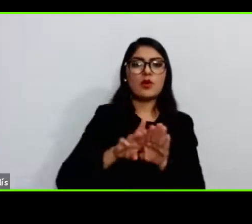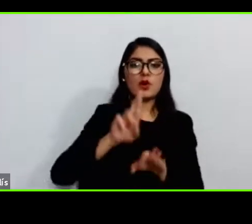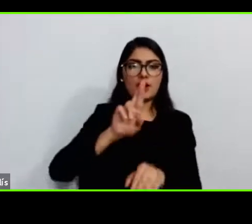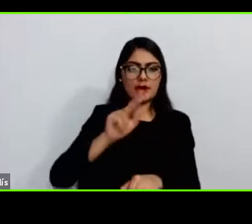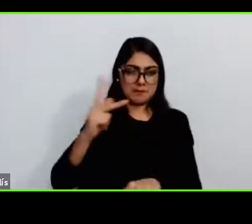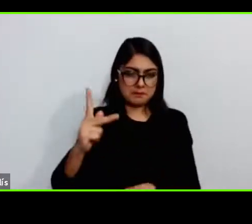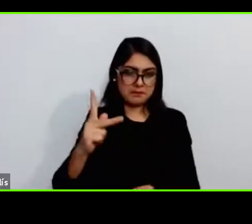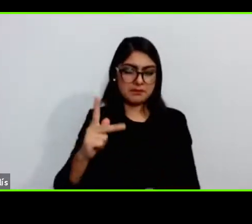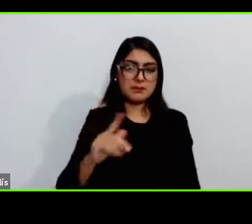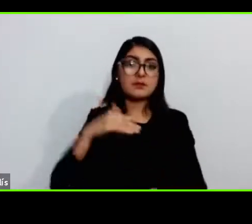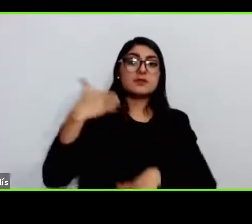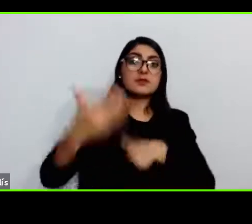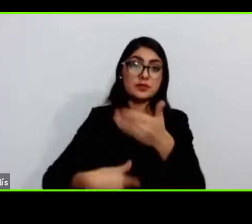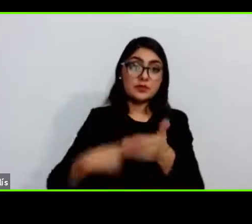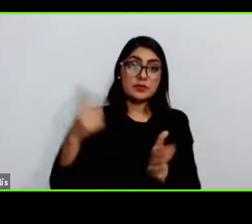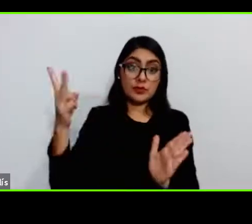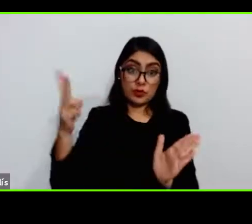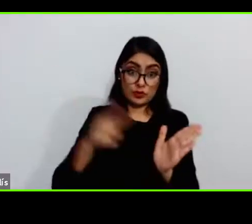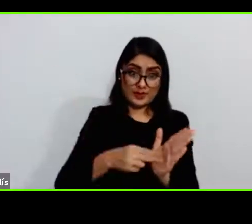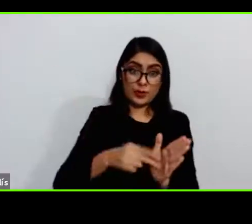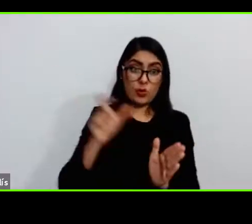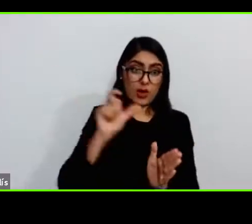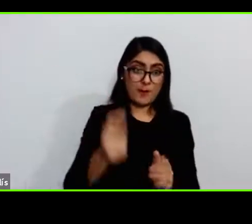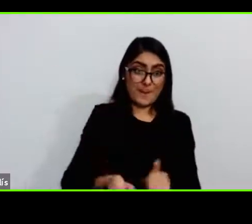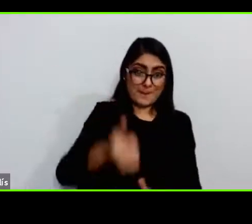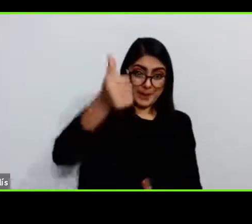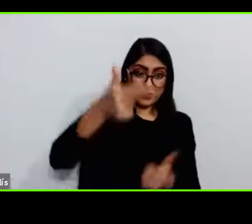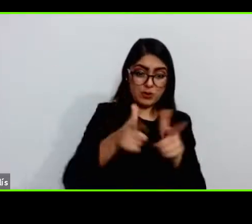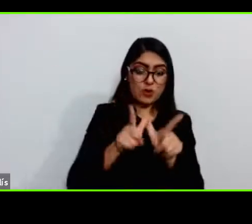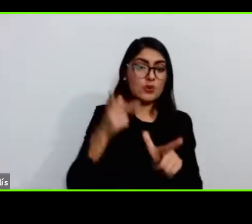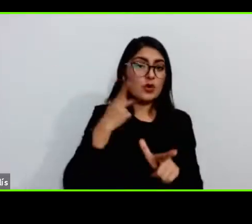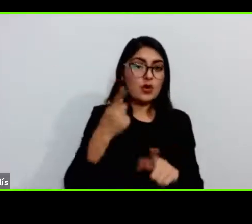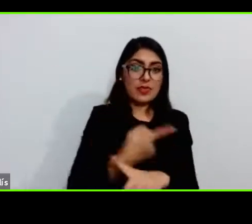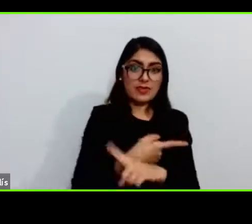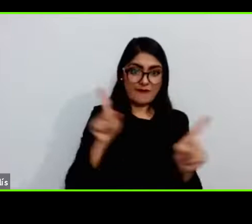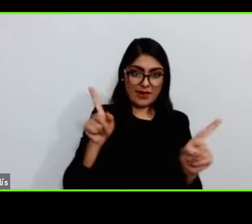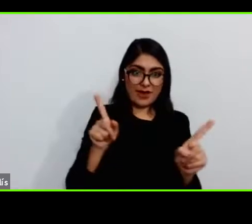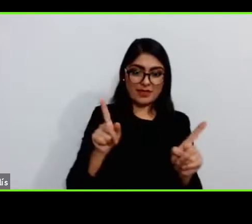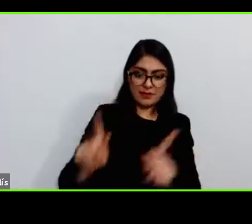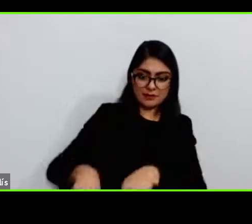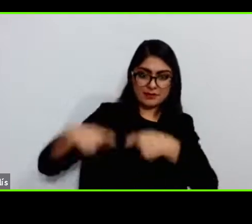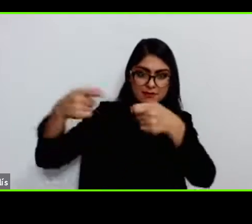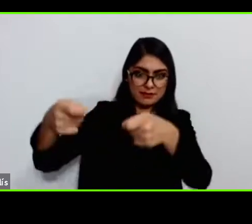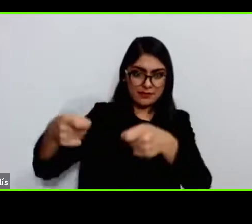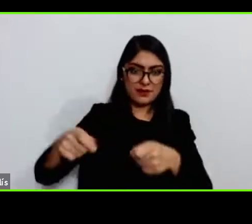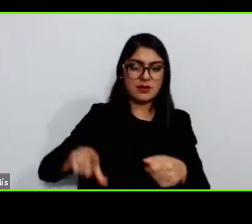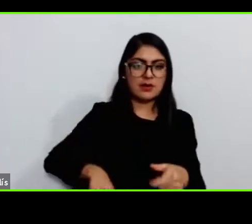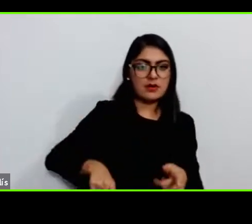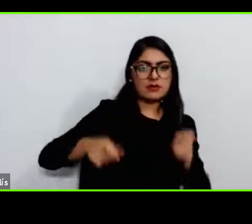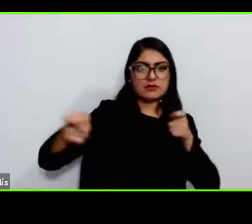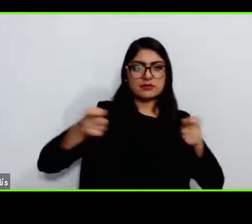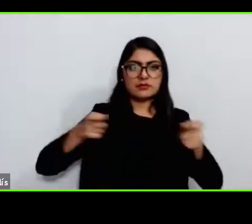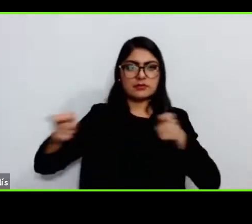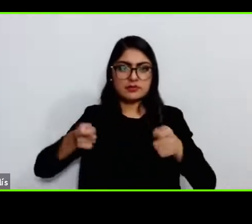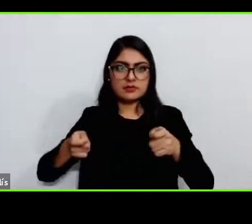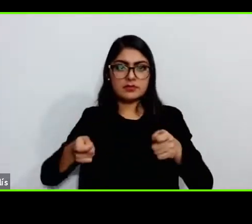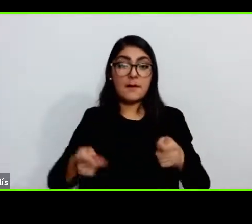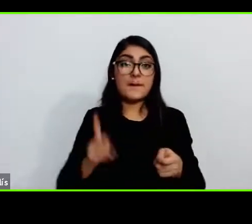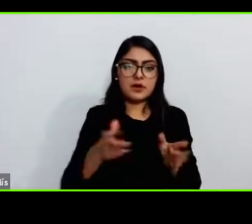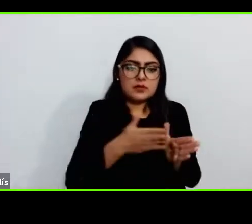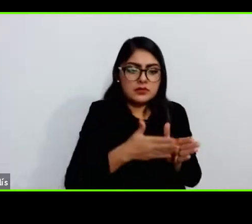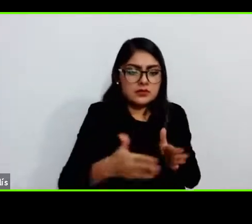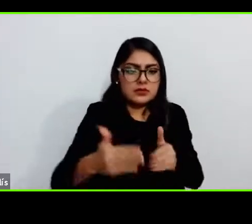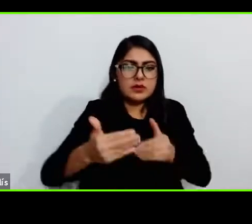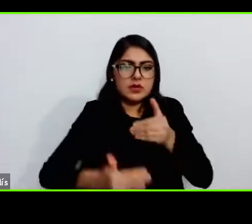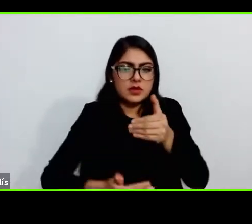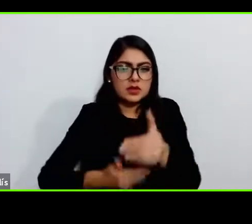2000, cuando hay alternancia en la presidencia de la República. Pero, ¿por qué es relevante esta, digamos, transición democrática para